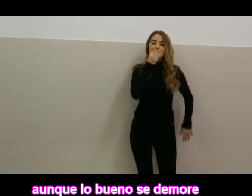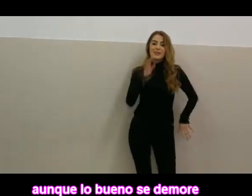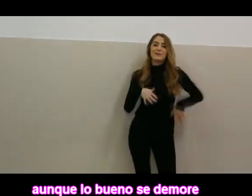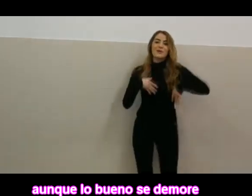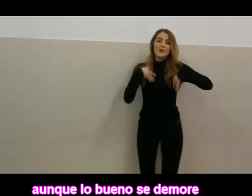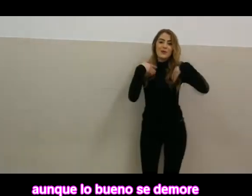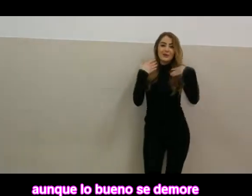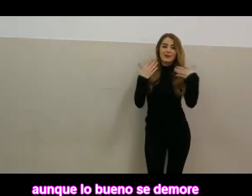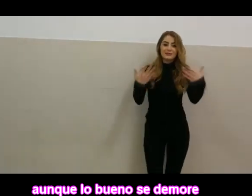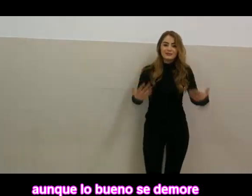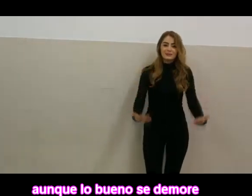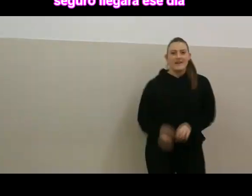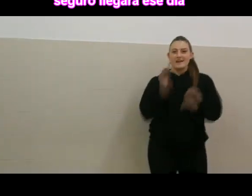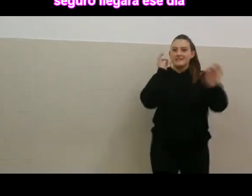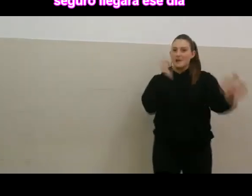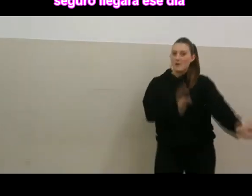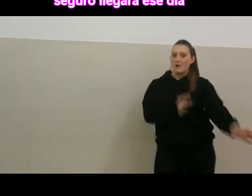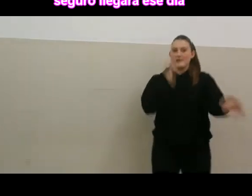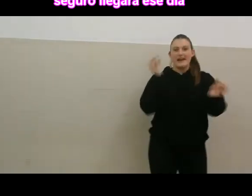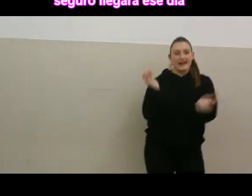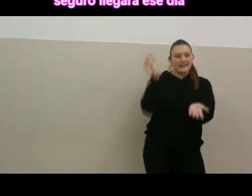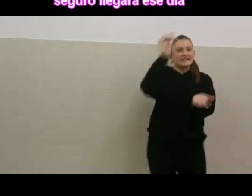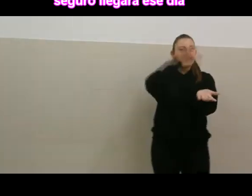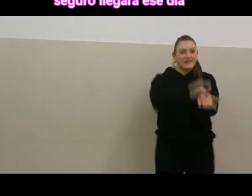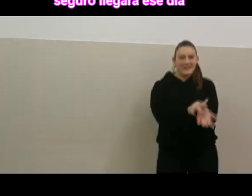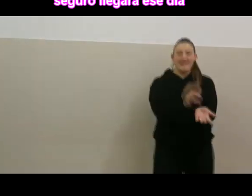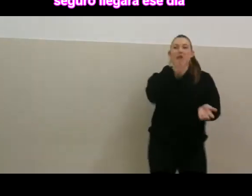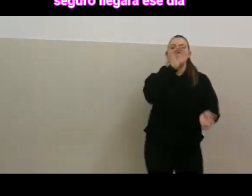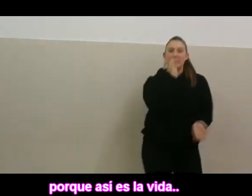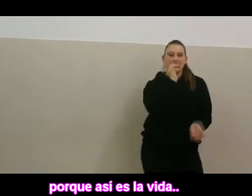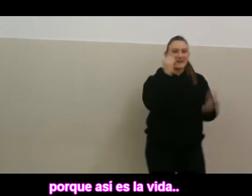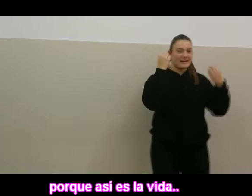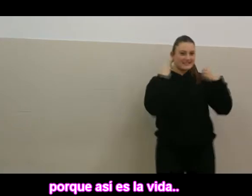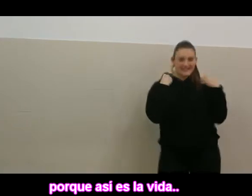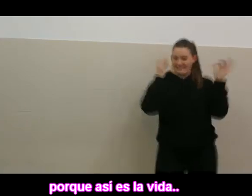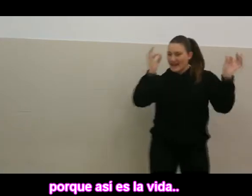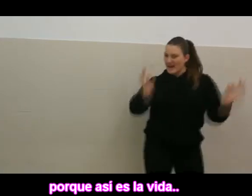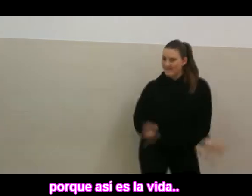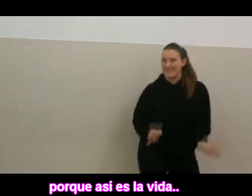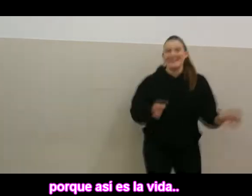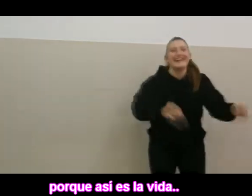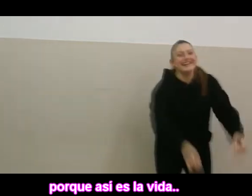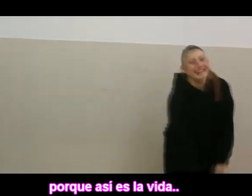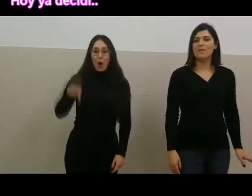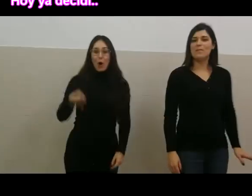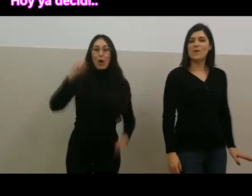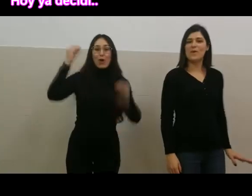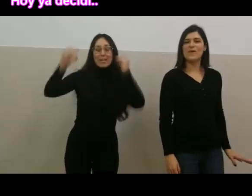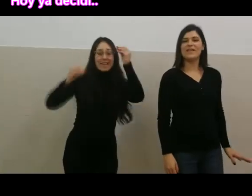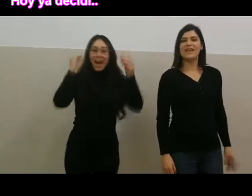se demore. Seguro llegará ese día, porque así es la vida. Voy